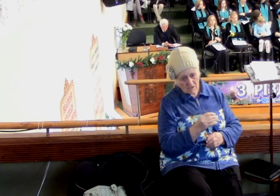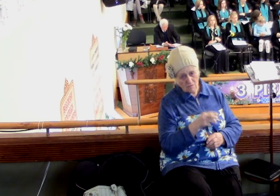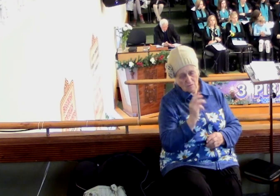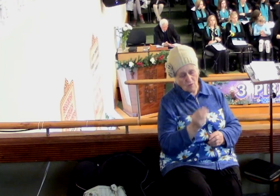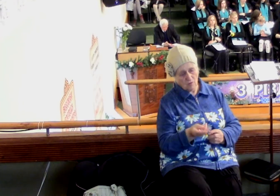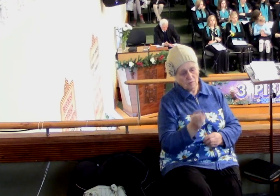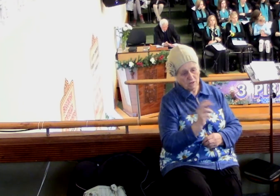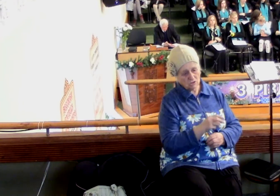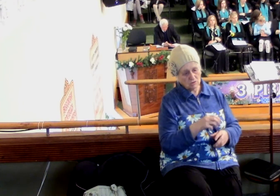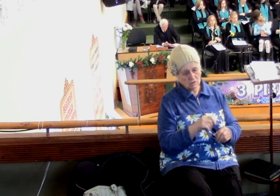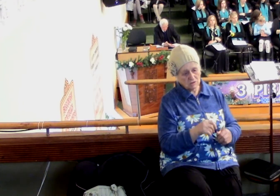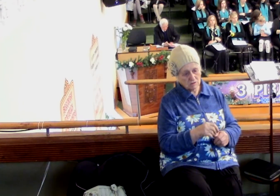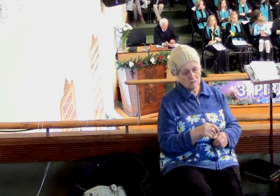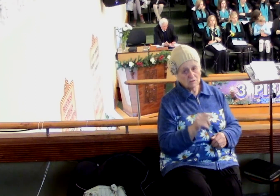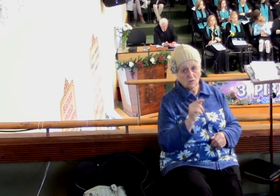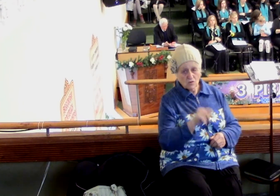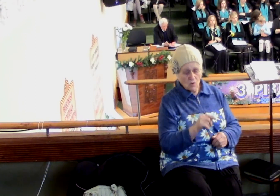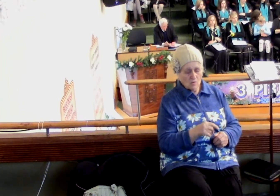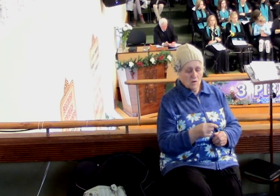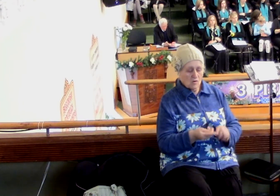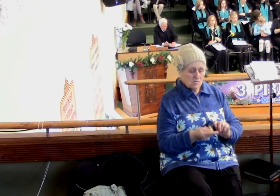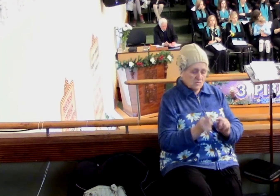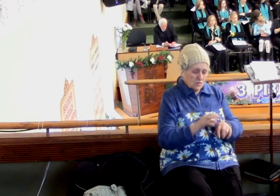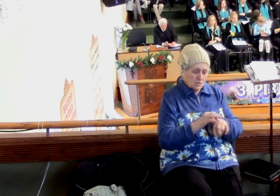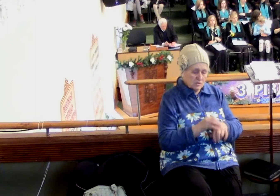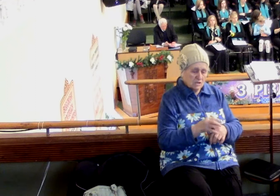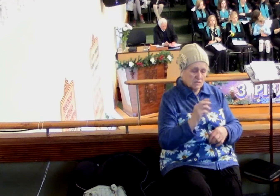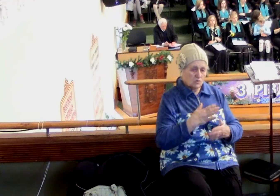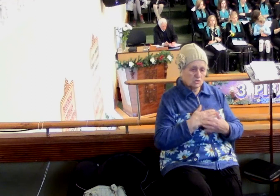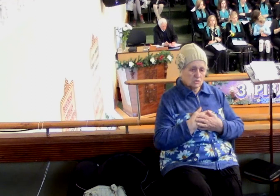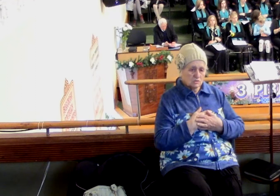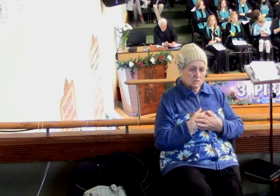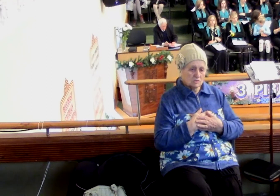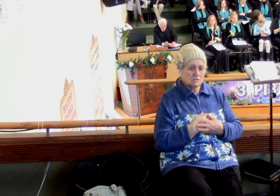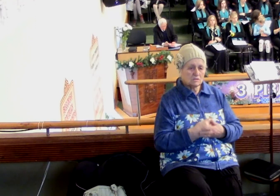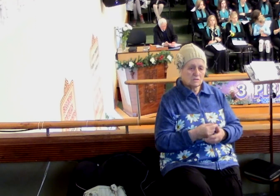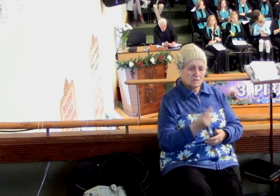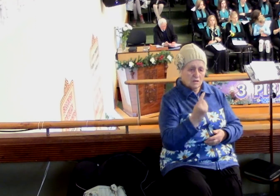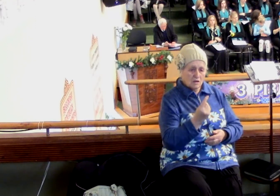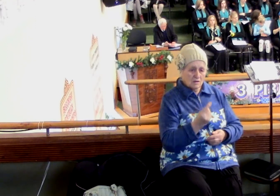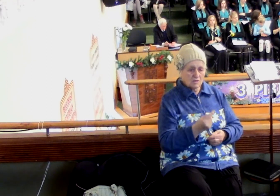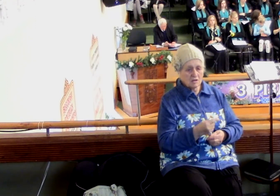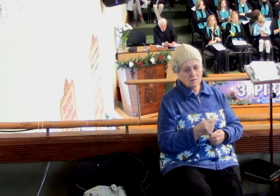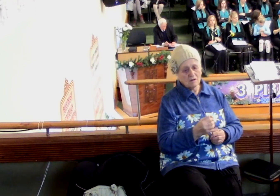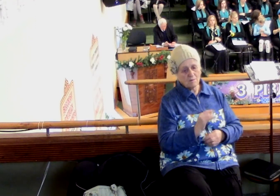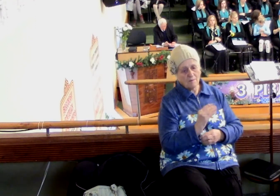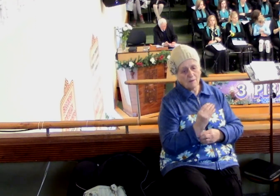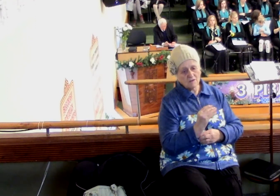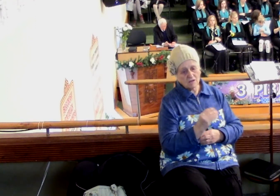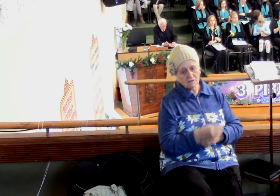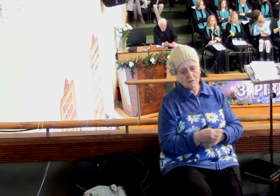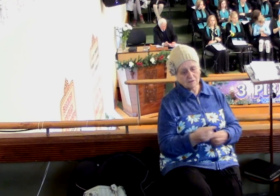нем воплотилась Божья любовь. Один младенец против вся планета. Не